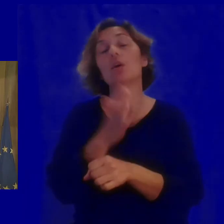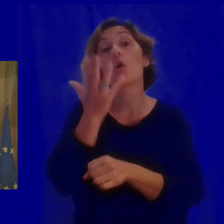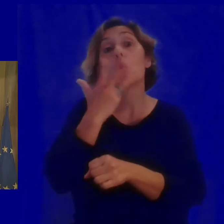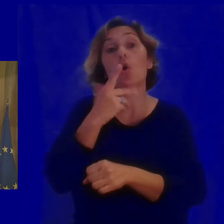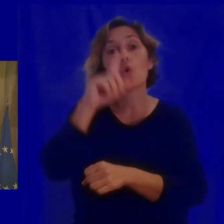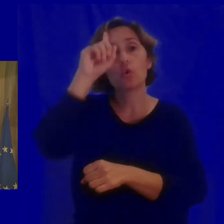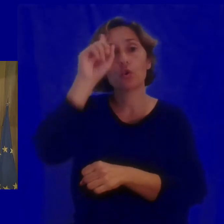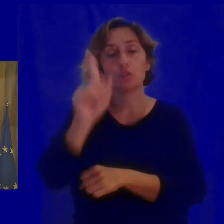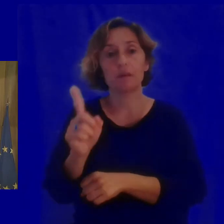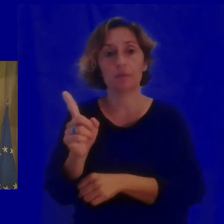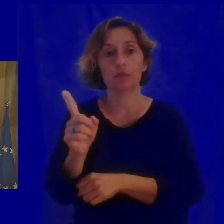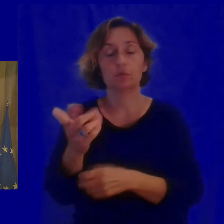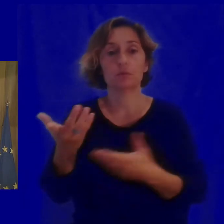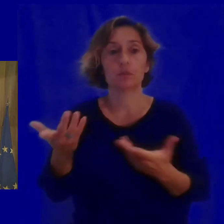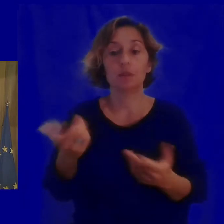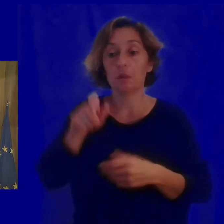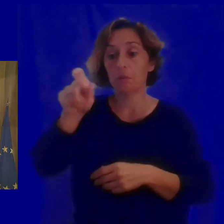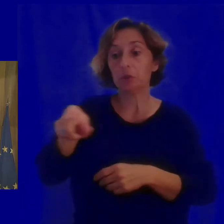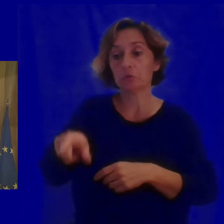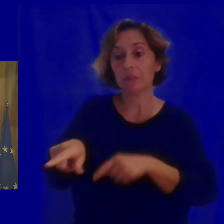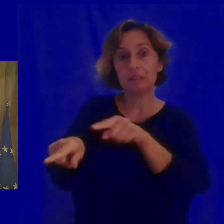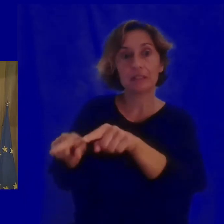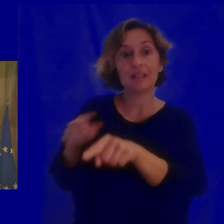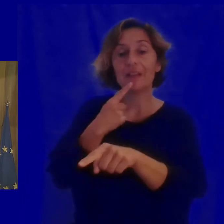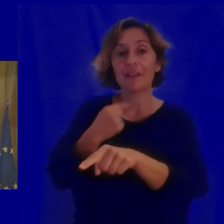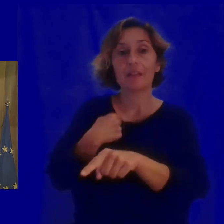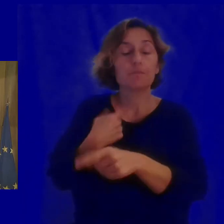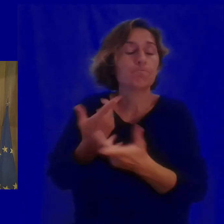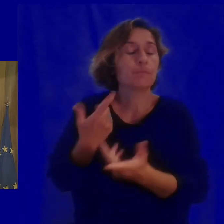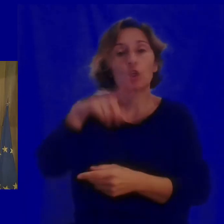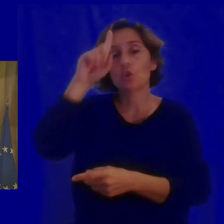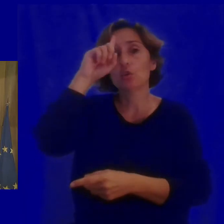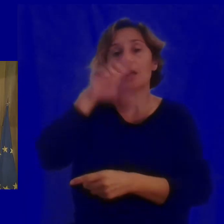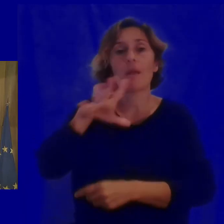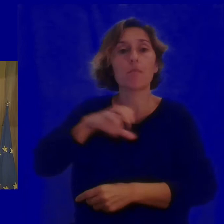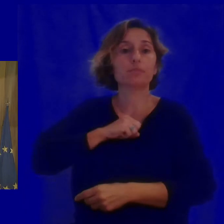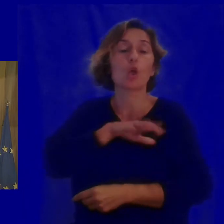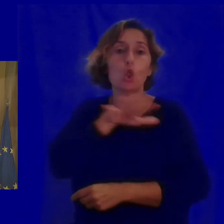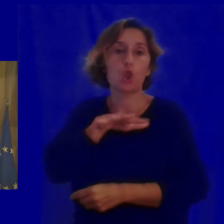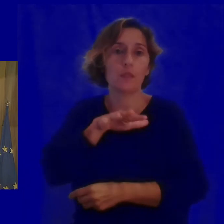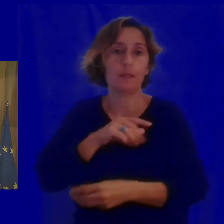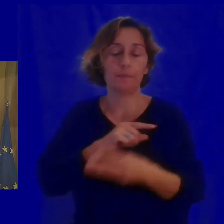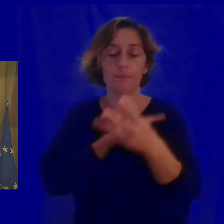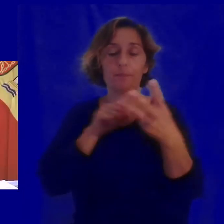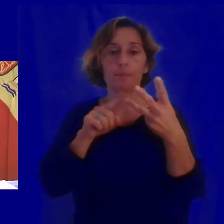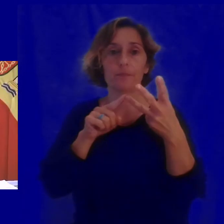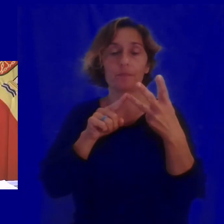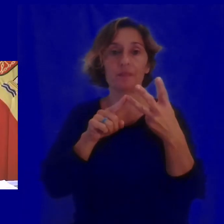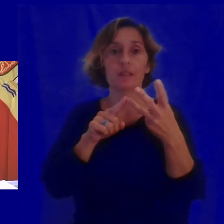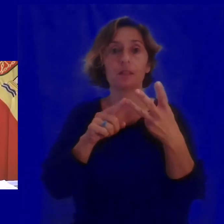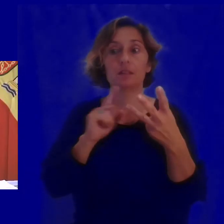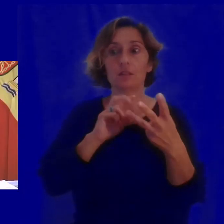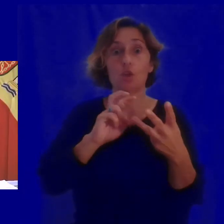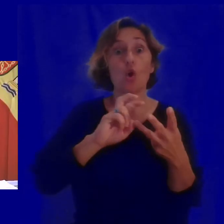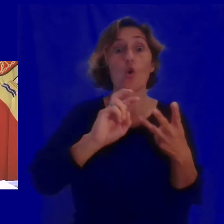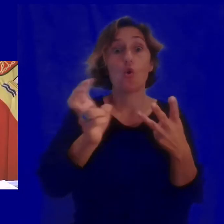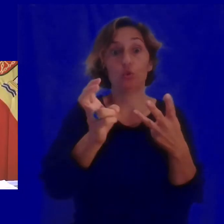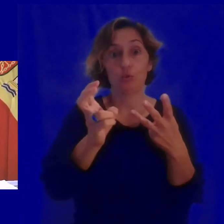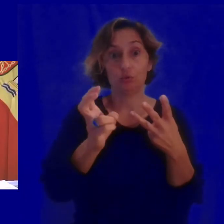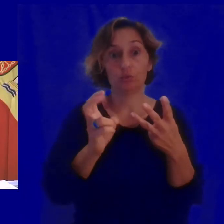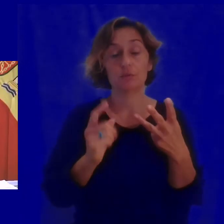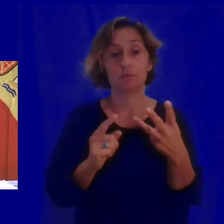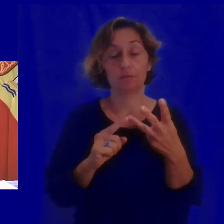desconocido, de las personas que manifestaban no saber dónde se podían haber contagiado, y también el ámbito del otros, que es donde se